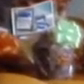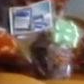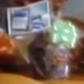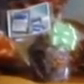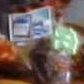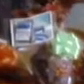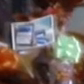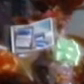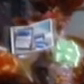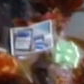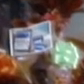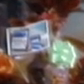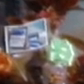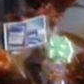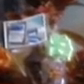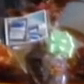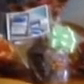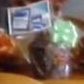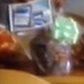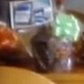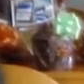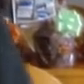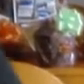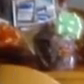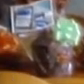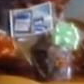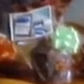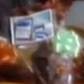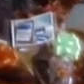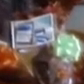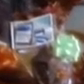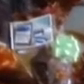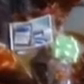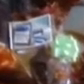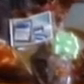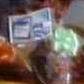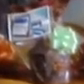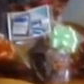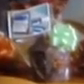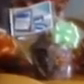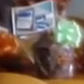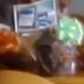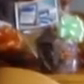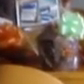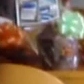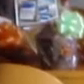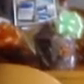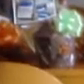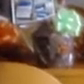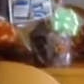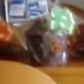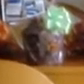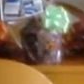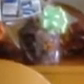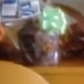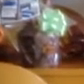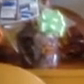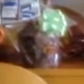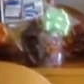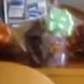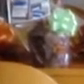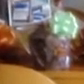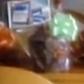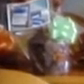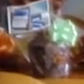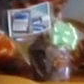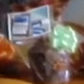planetaria. Espacio colosal, mirada atenta, la historia que ordenó